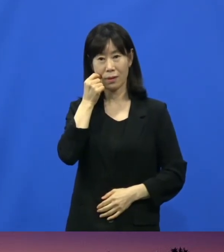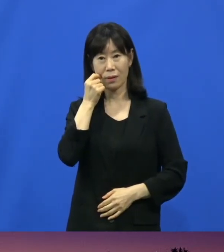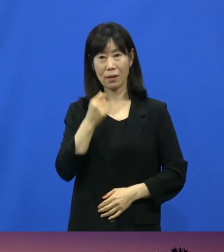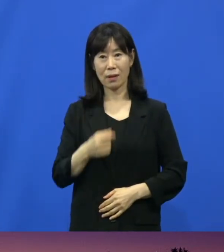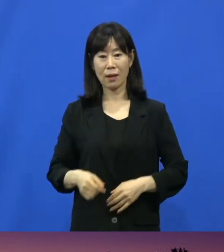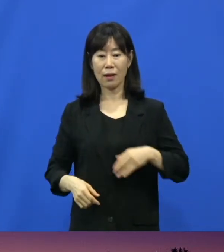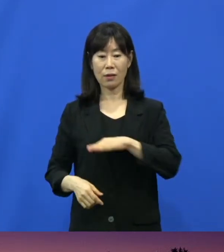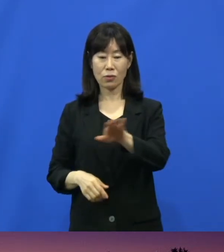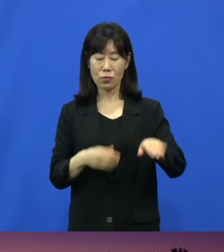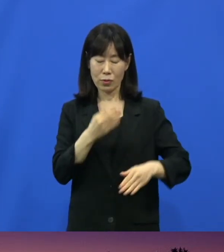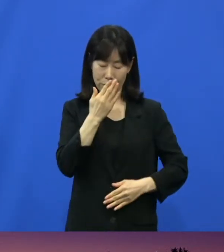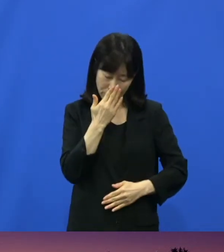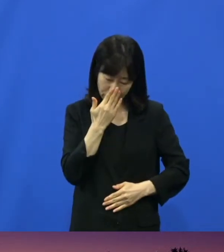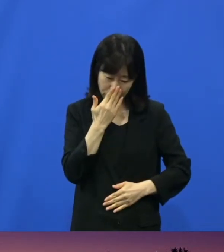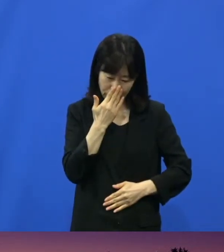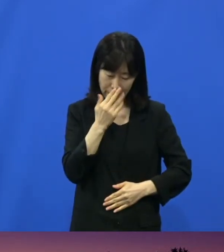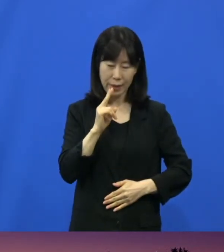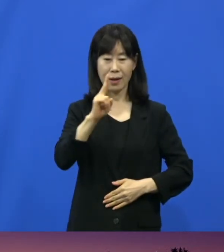되는 거예요.